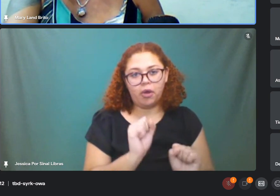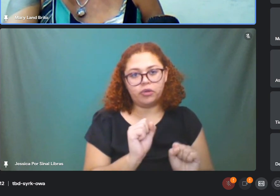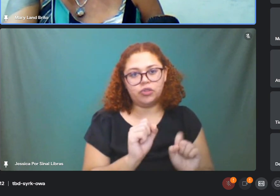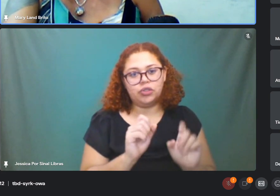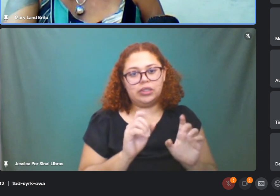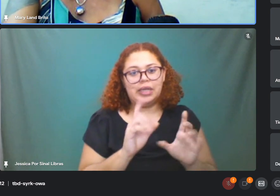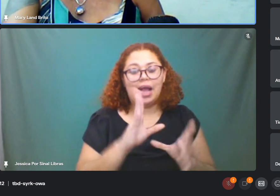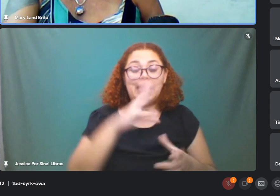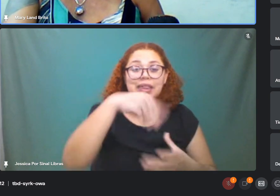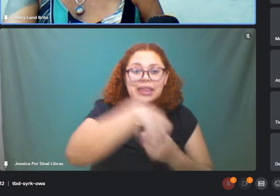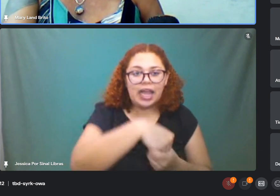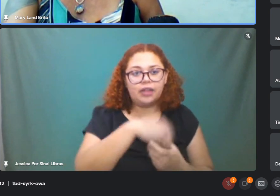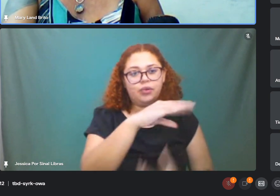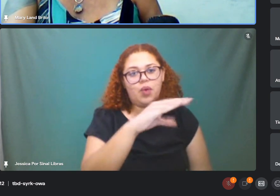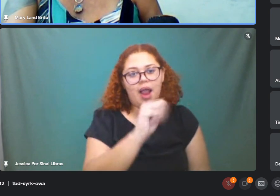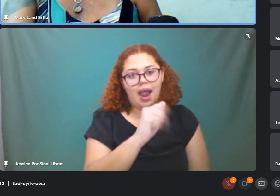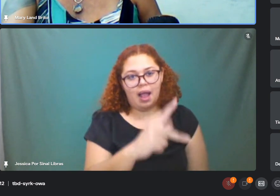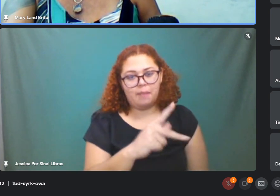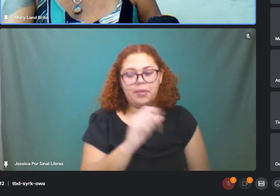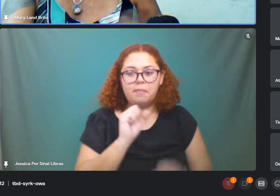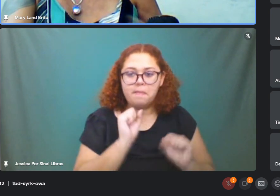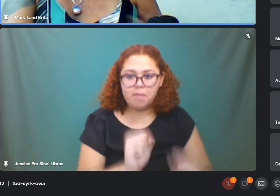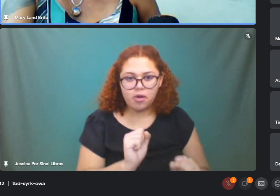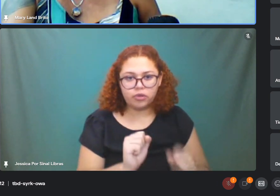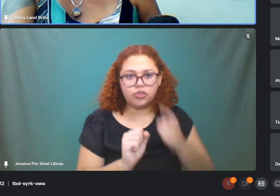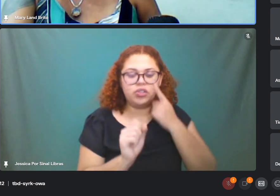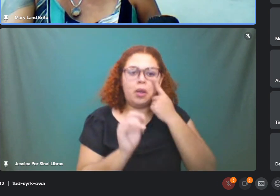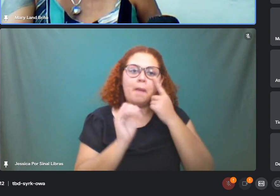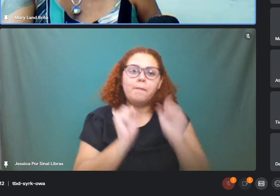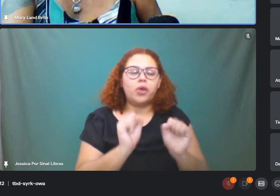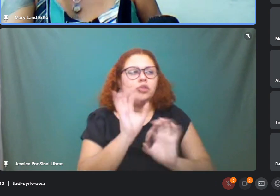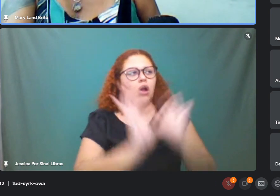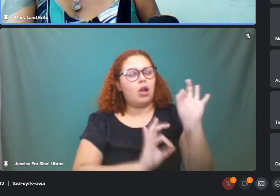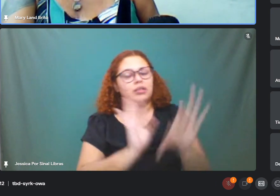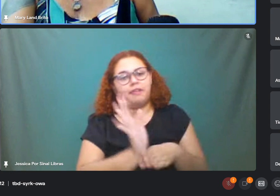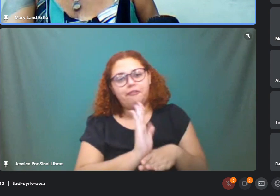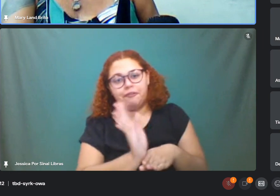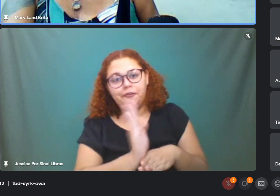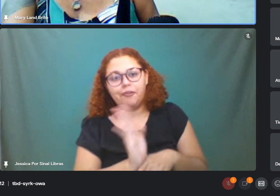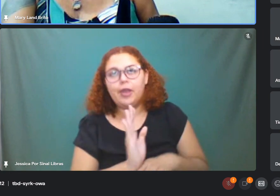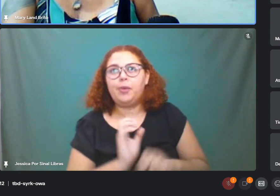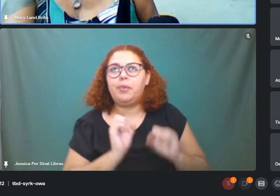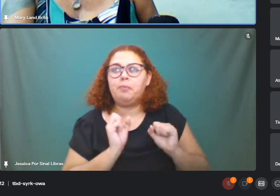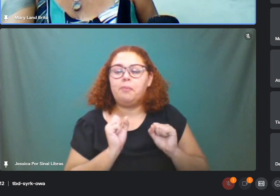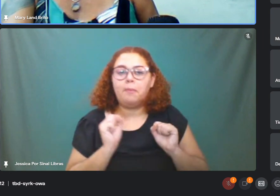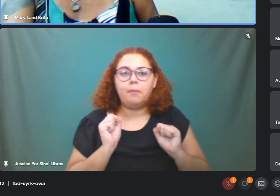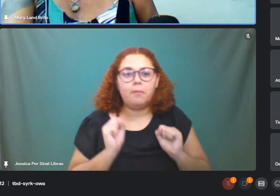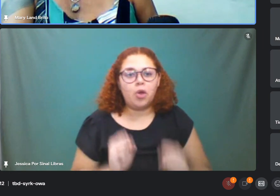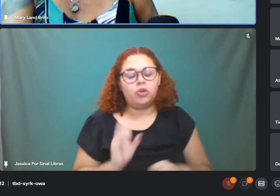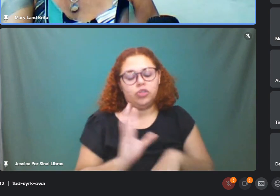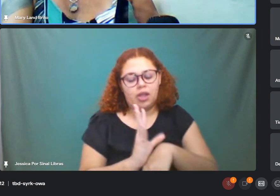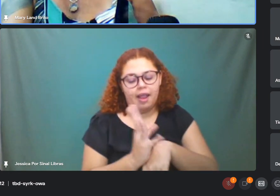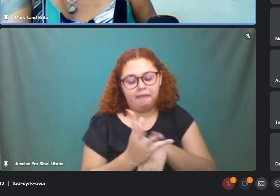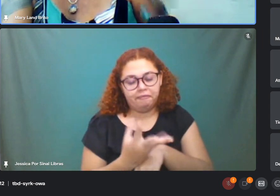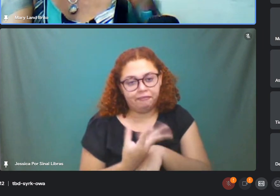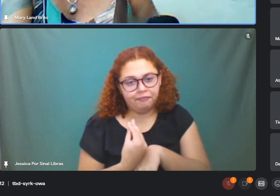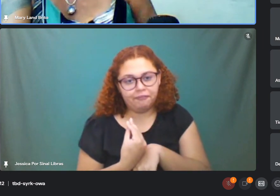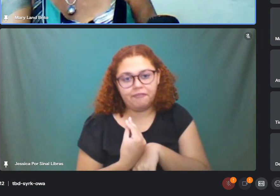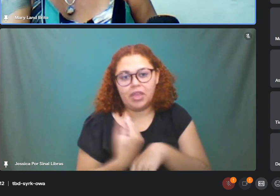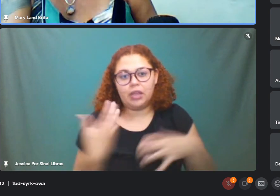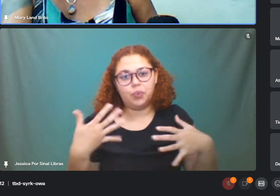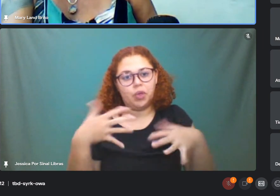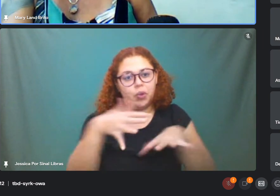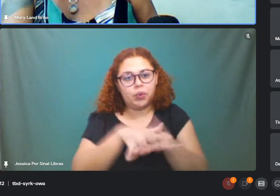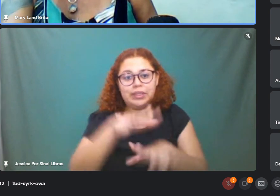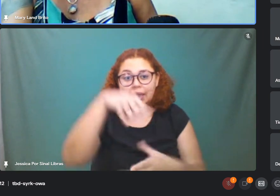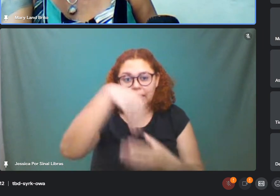CAP. Vocês podem fazer um filme juntos, vocês podem fazer eventos que sejam inclusivos dentro do